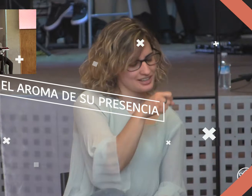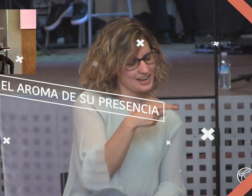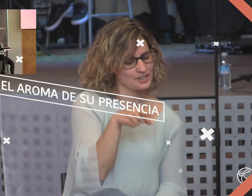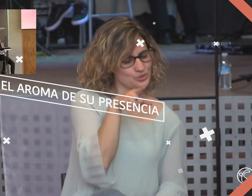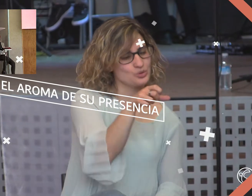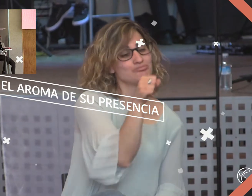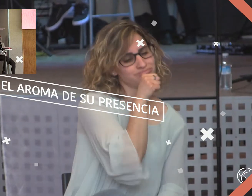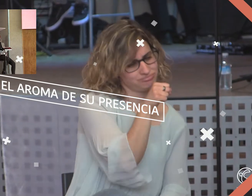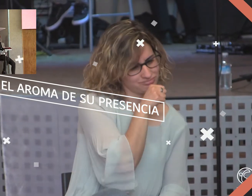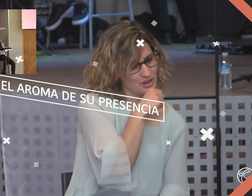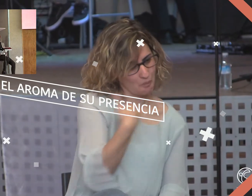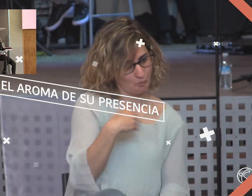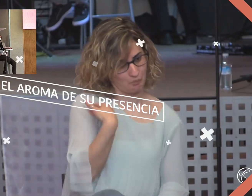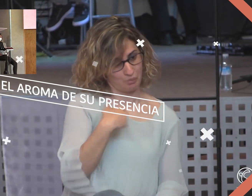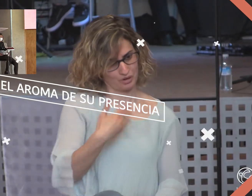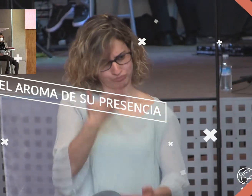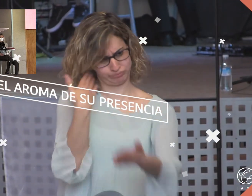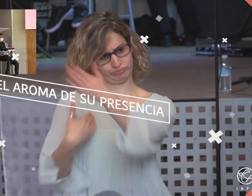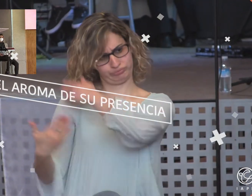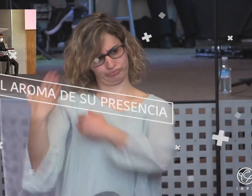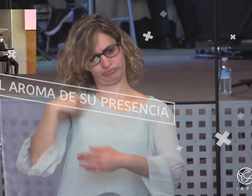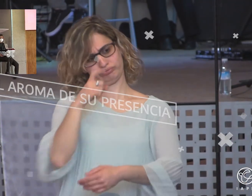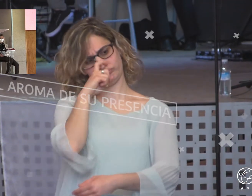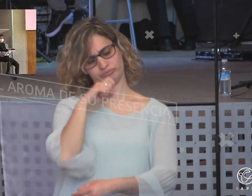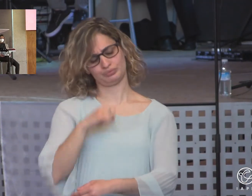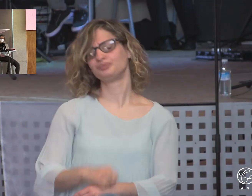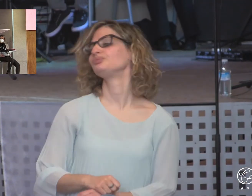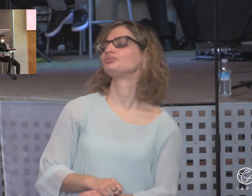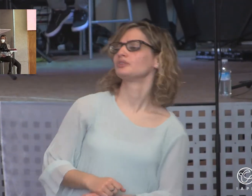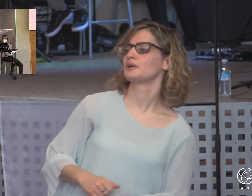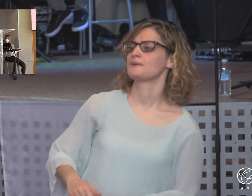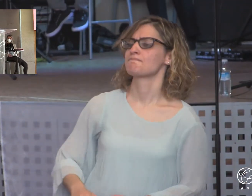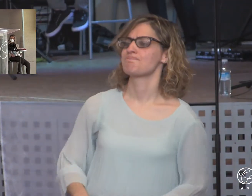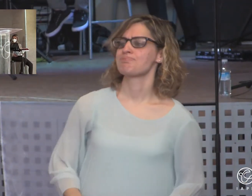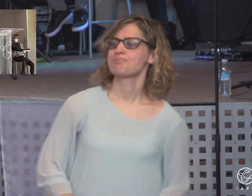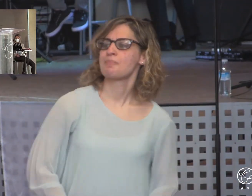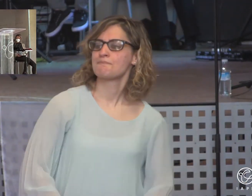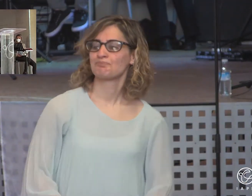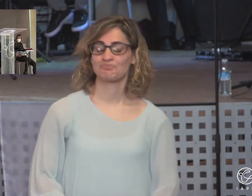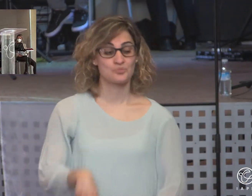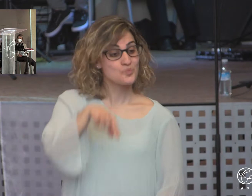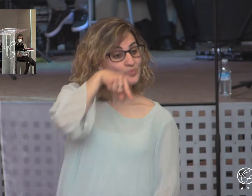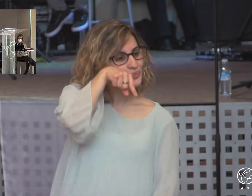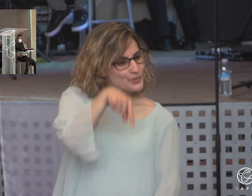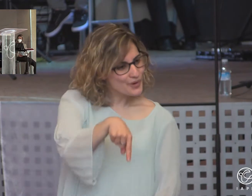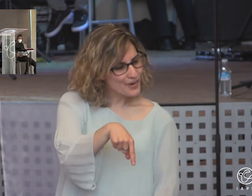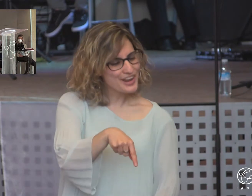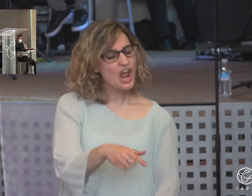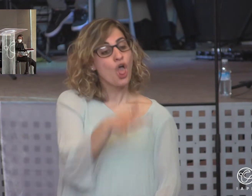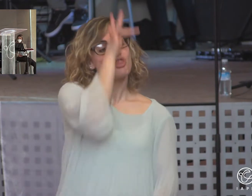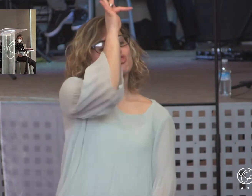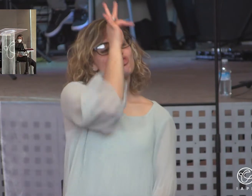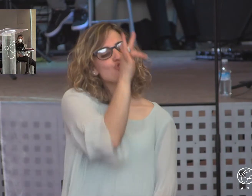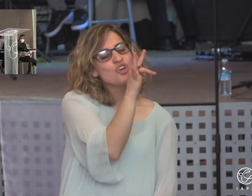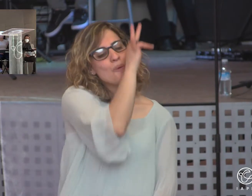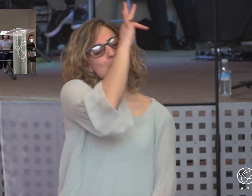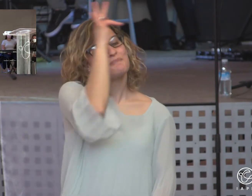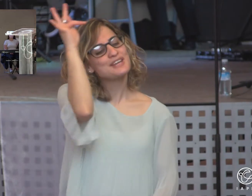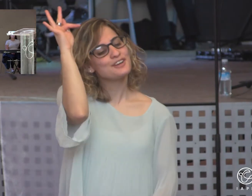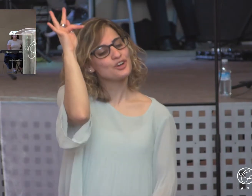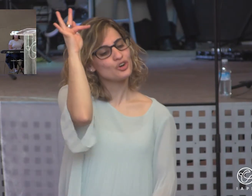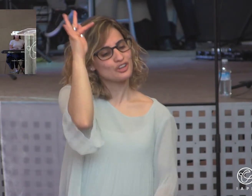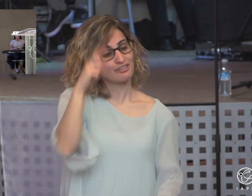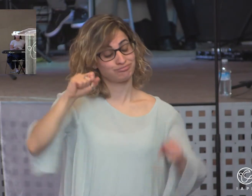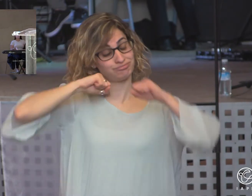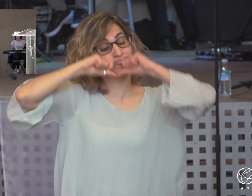Muy bien, y estamos otro domingo de resurrección en la presencia del Señor. Quizá tú si eres más joven